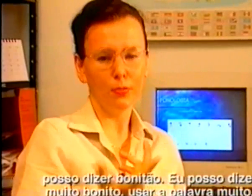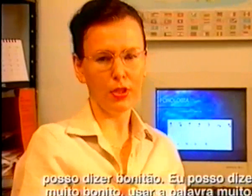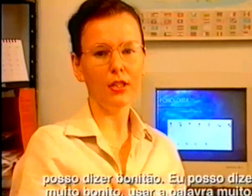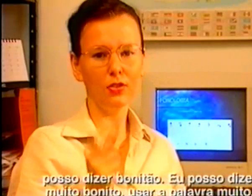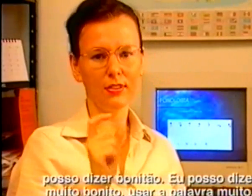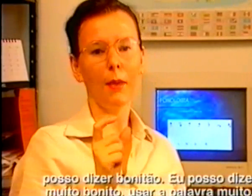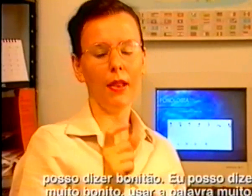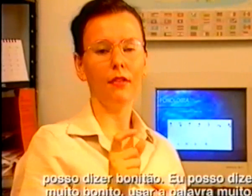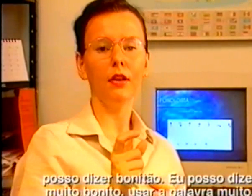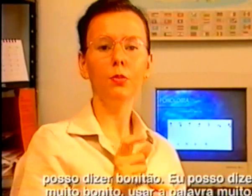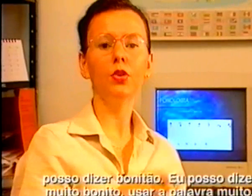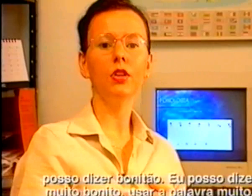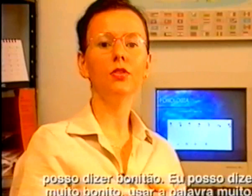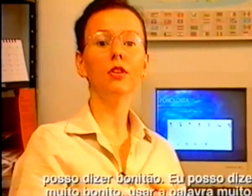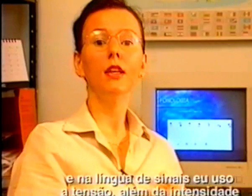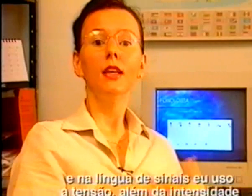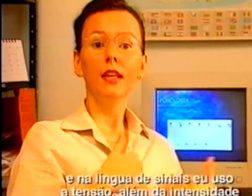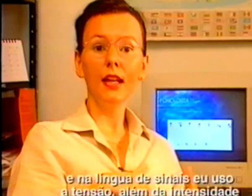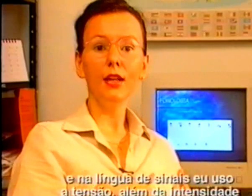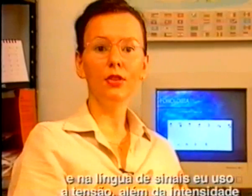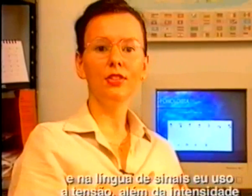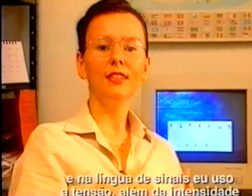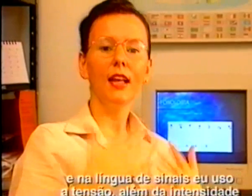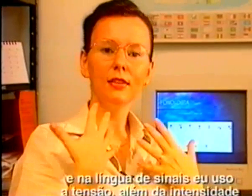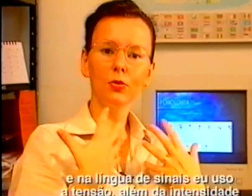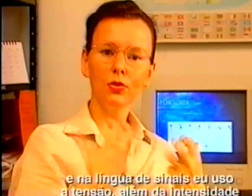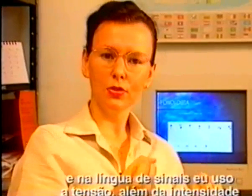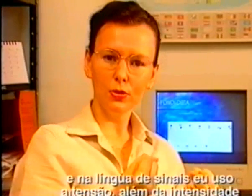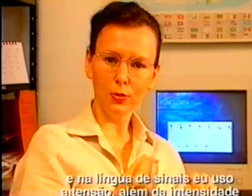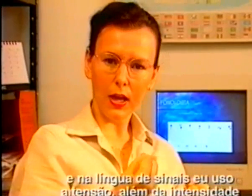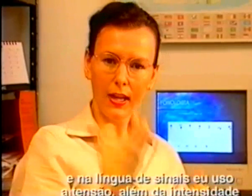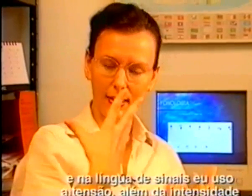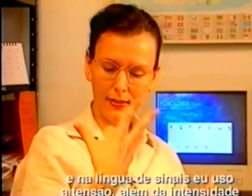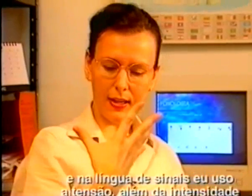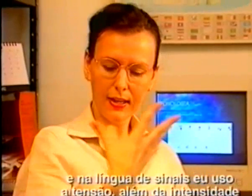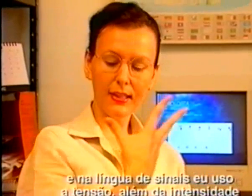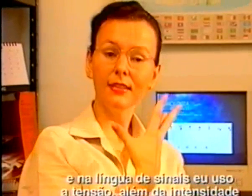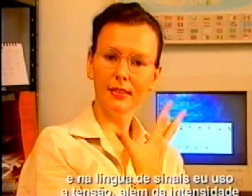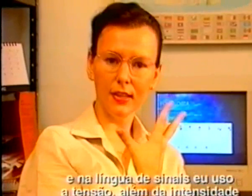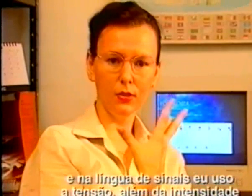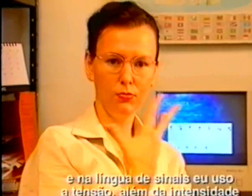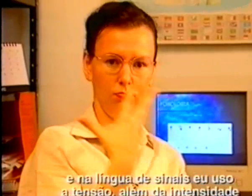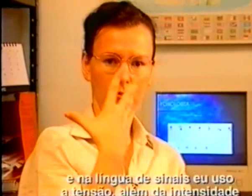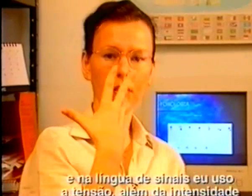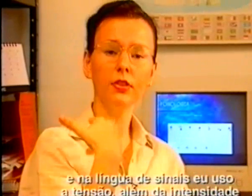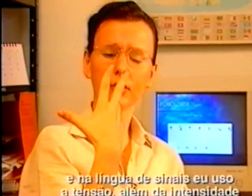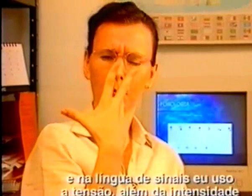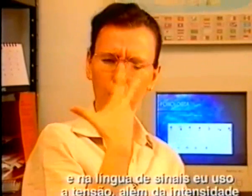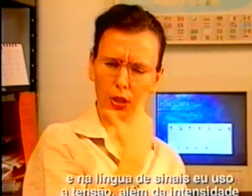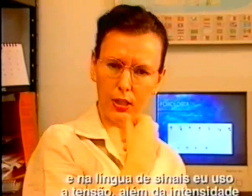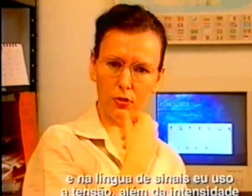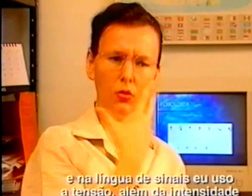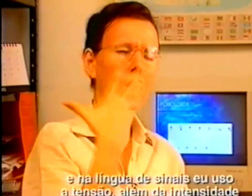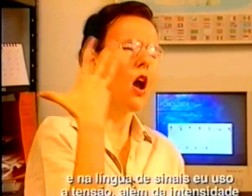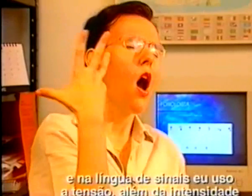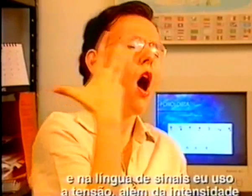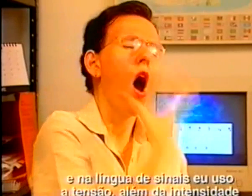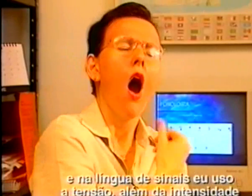muito bonito, usar a palavra muito. E na língua de sinais eu uso a tensão, eu faço assim, bonito.